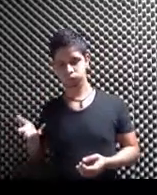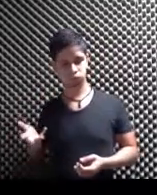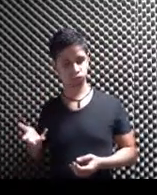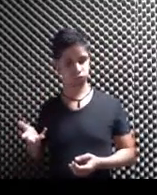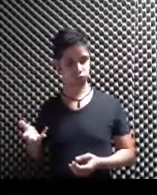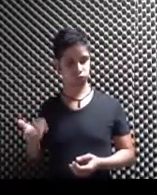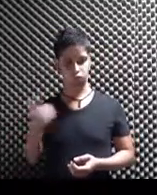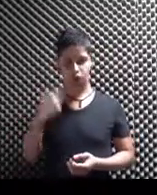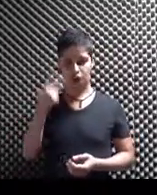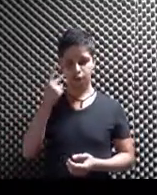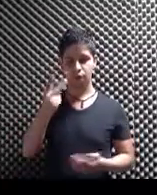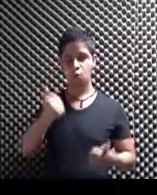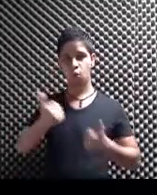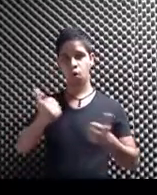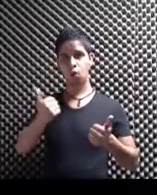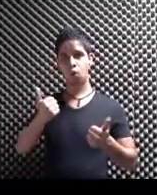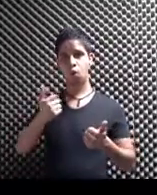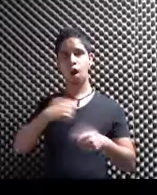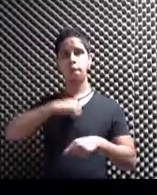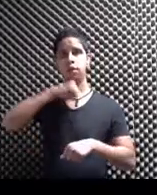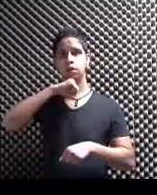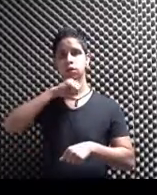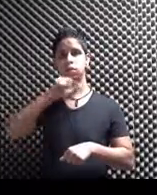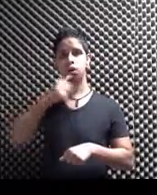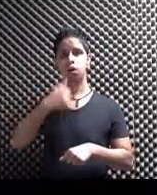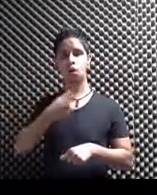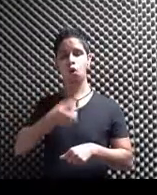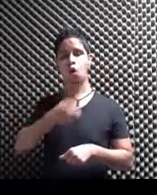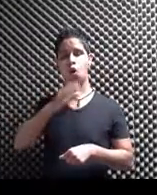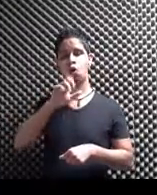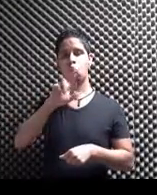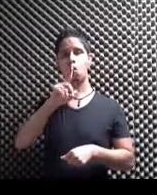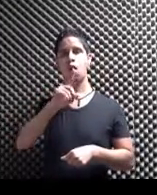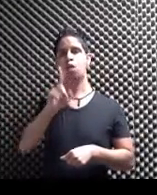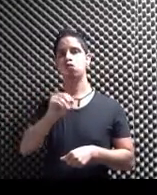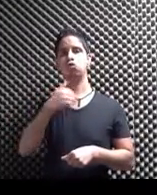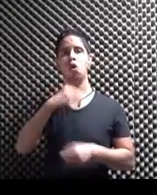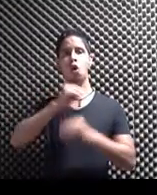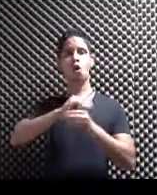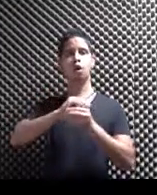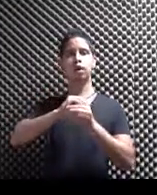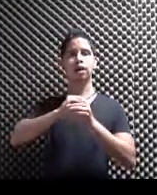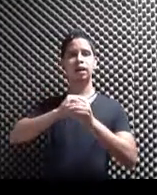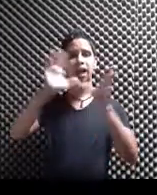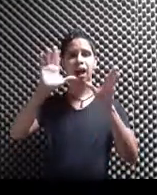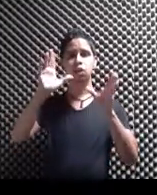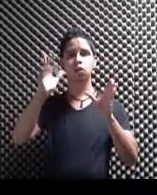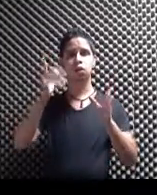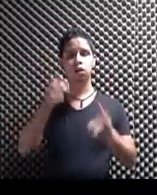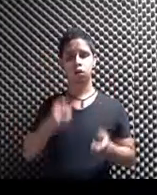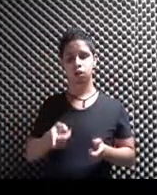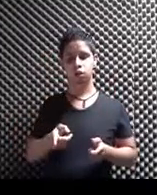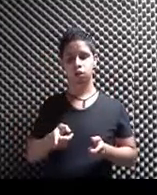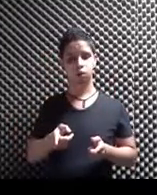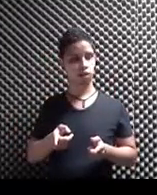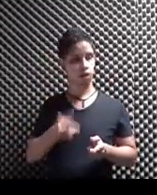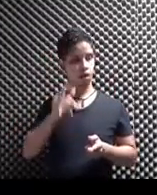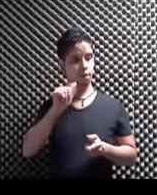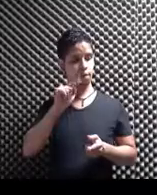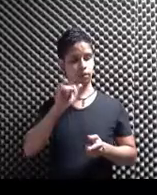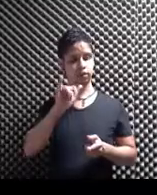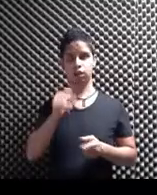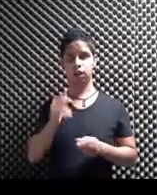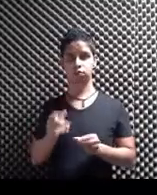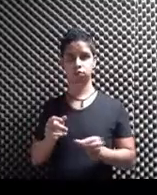que buscar cual piedra si esta es la persona el cuarzo clear cual piedra está más cerca de esa persona y tiene la piedra matista que son las